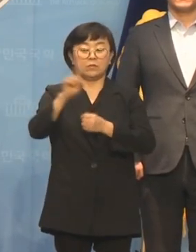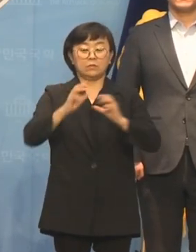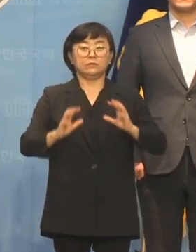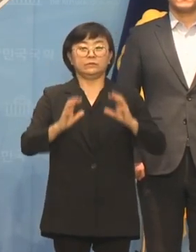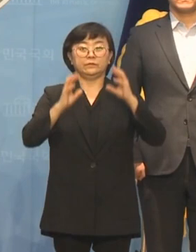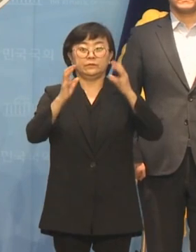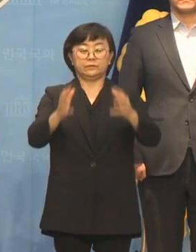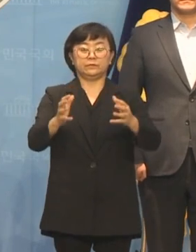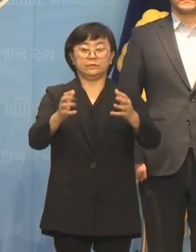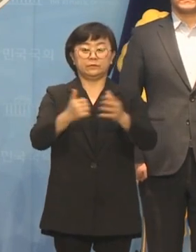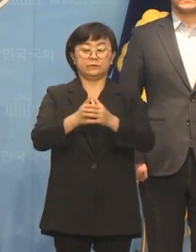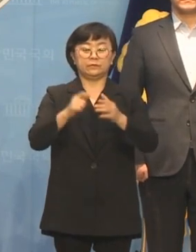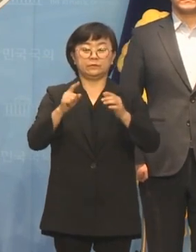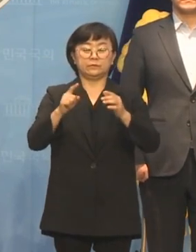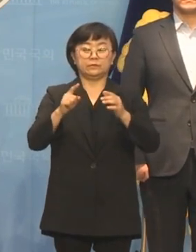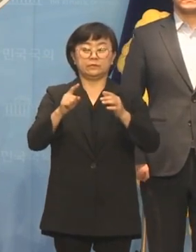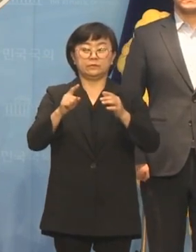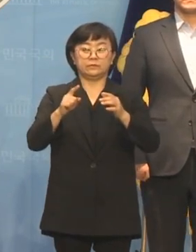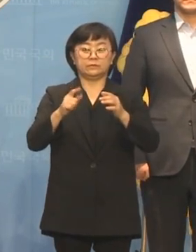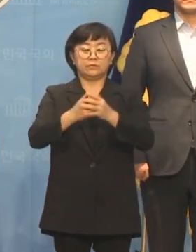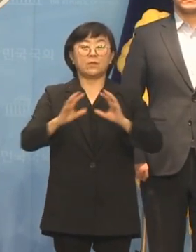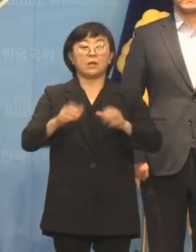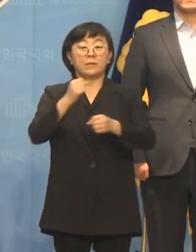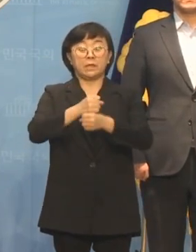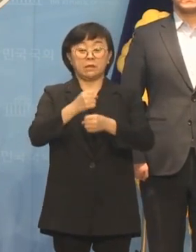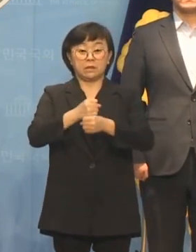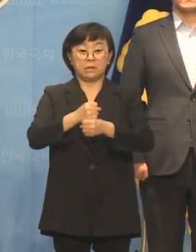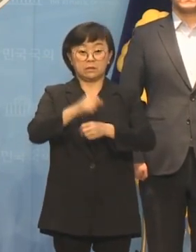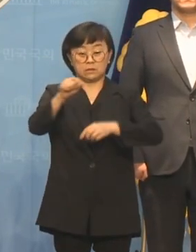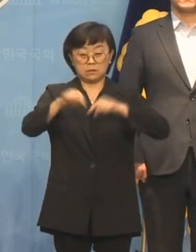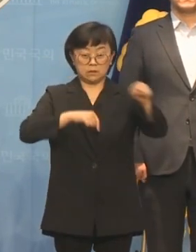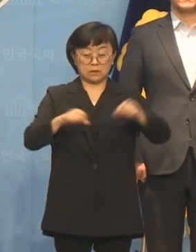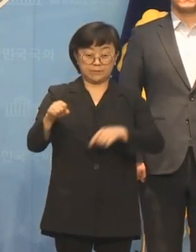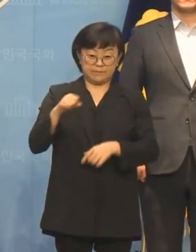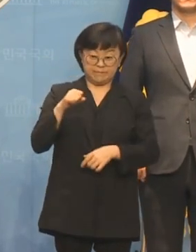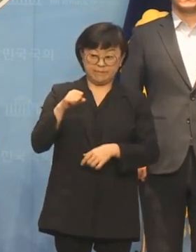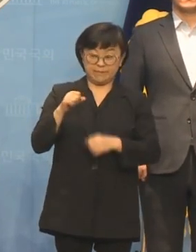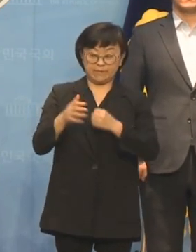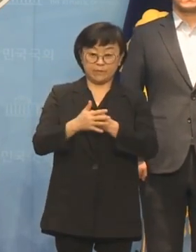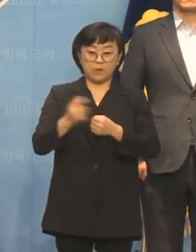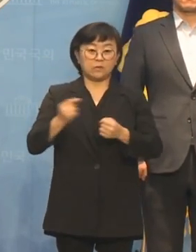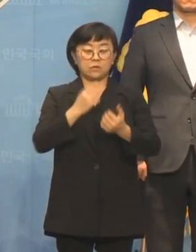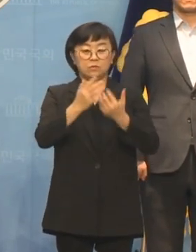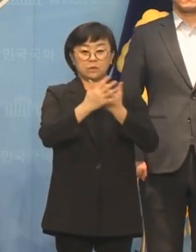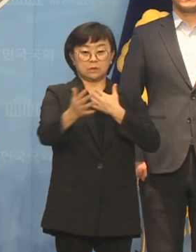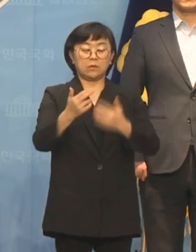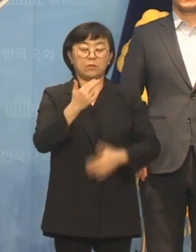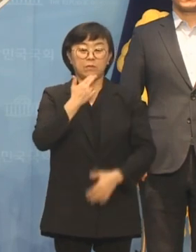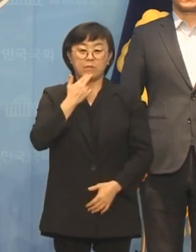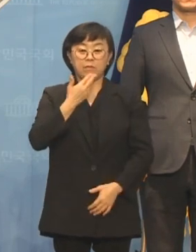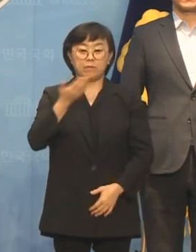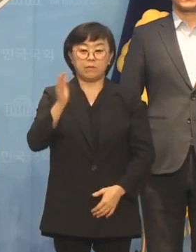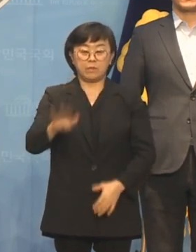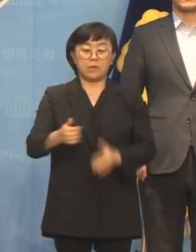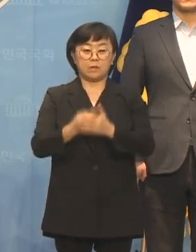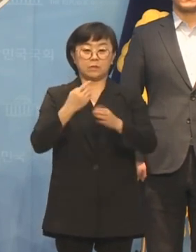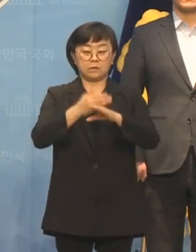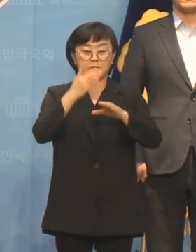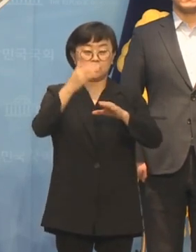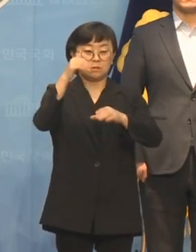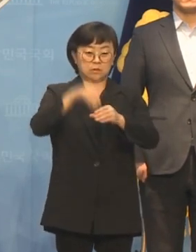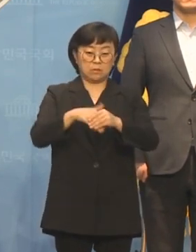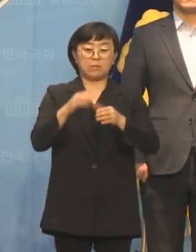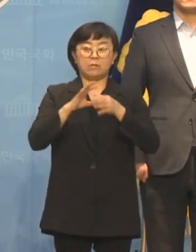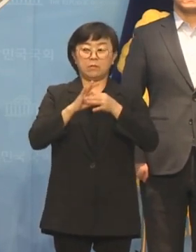나라를 이런 나라를 만든 정치 세력들은 촛불을 다시 들지 않더라도 민주적 선거를